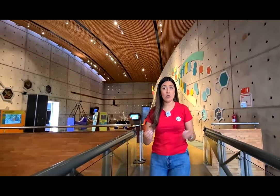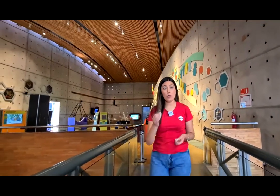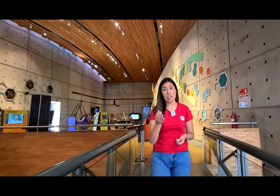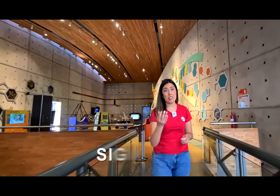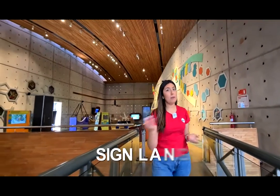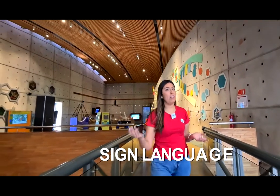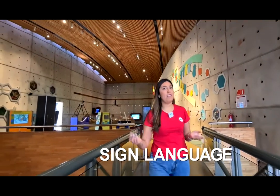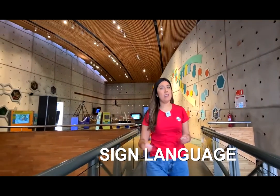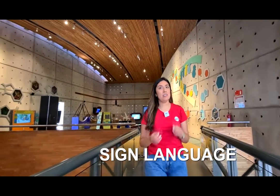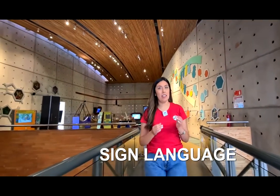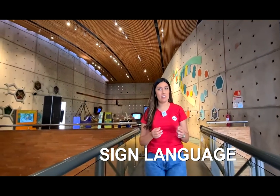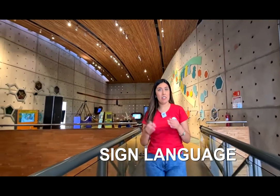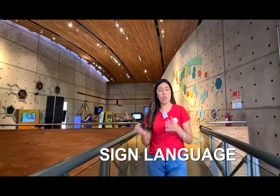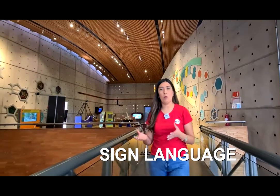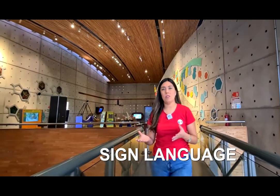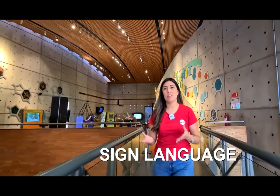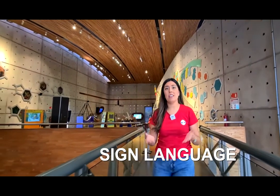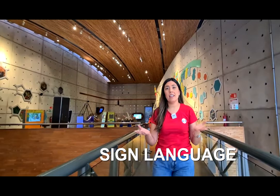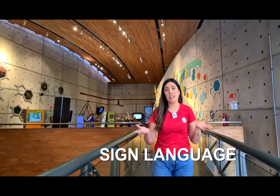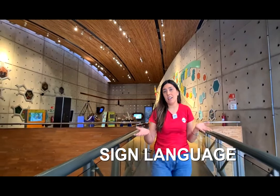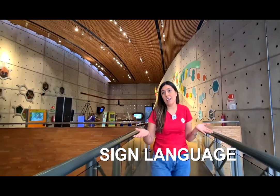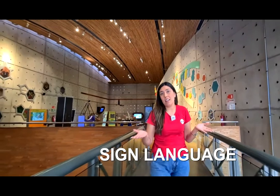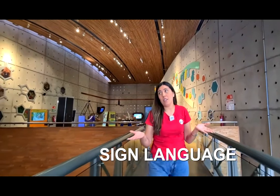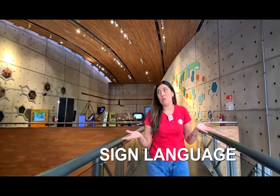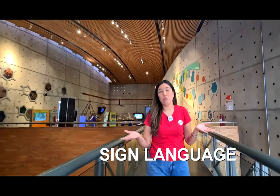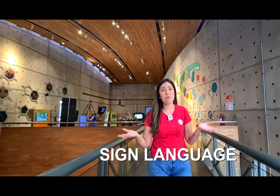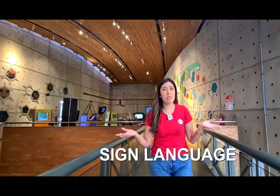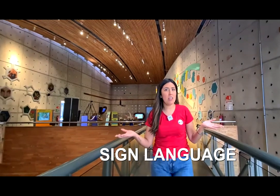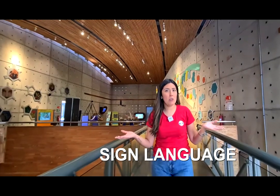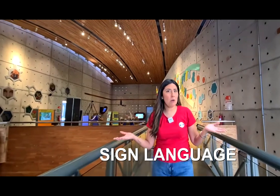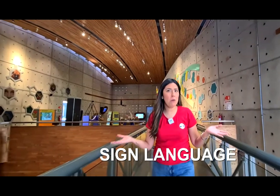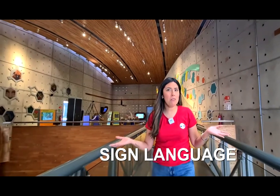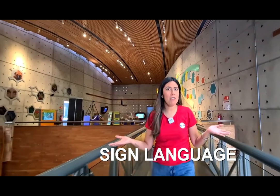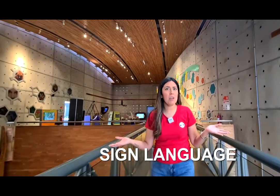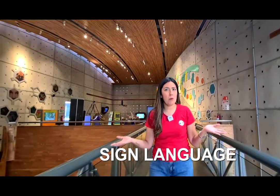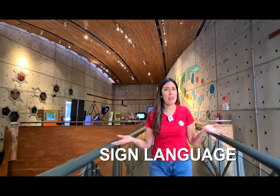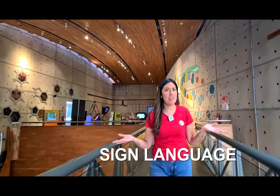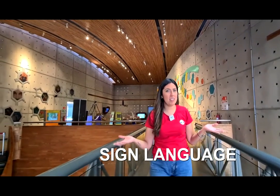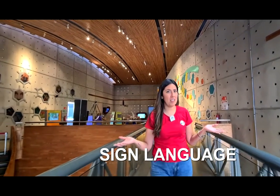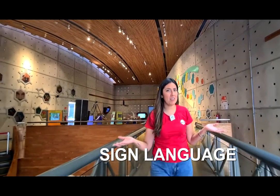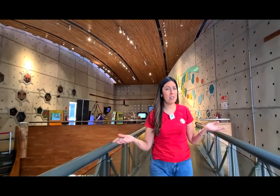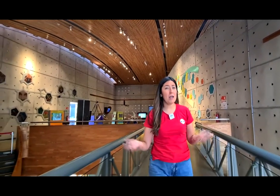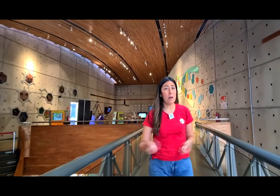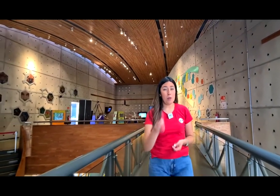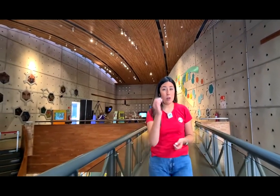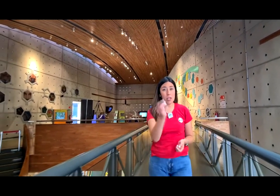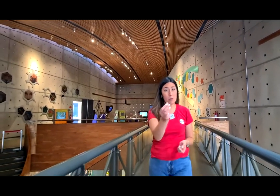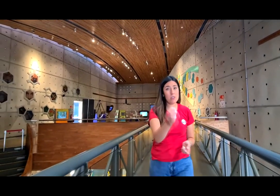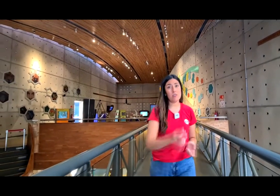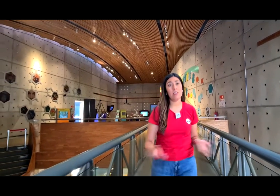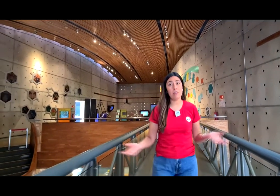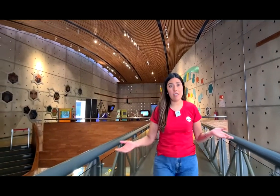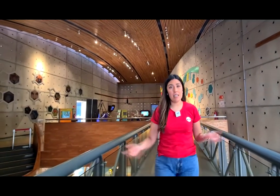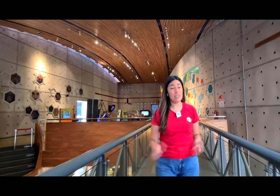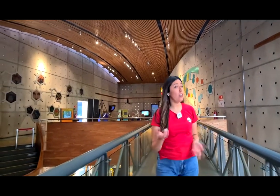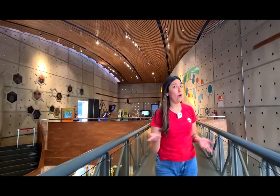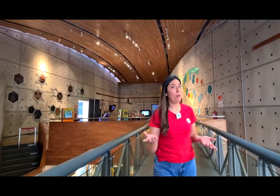se utiliza la palabra science language, que la traducción quedó como lenguaje de señas. Pero language significa idioma